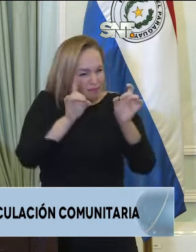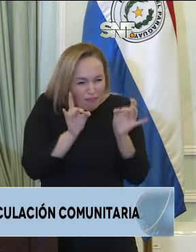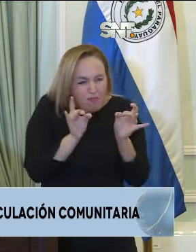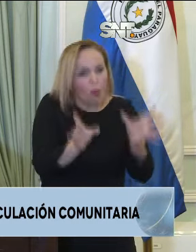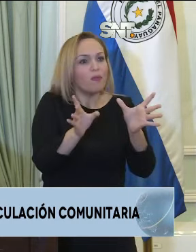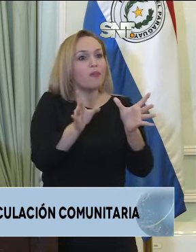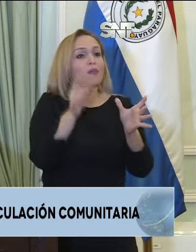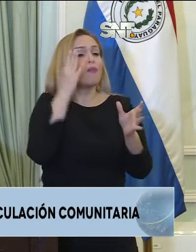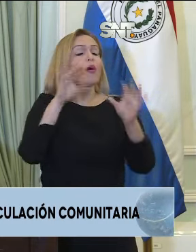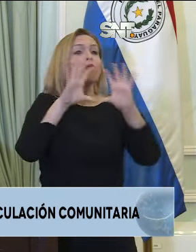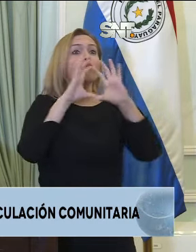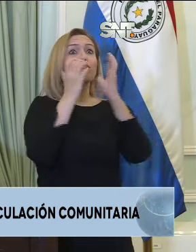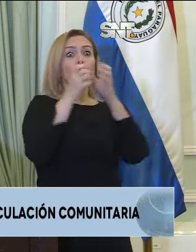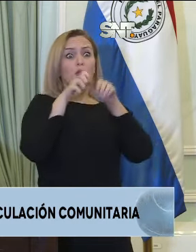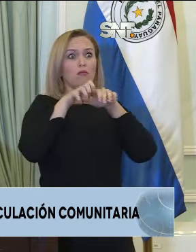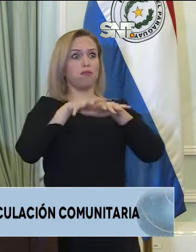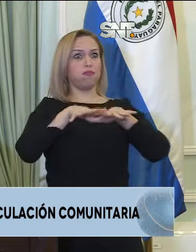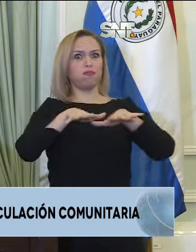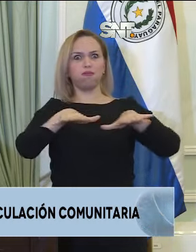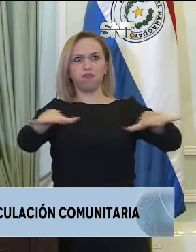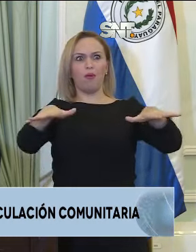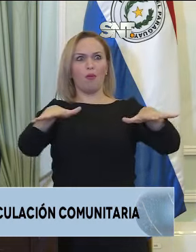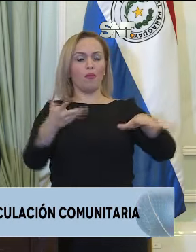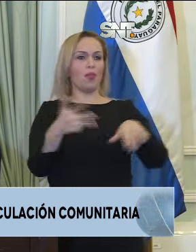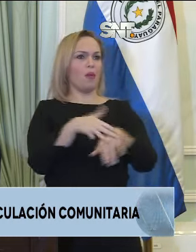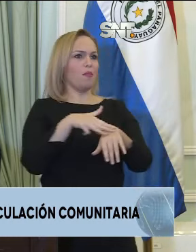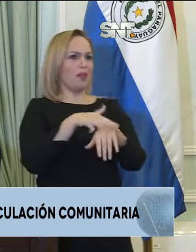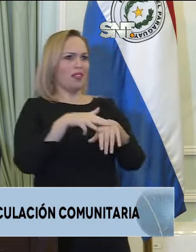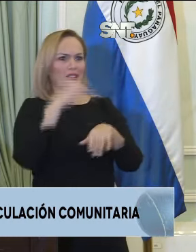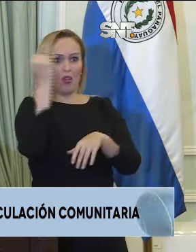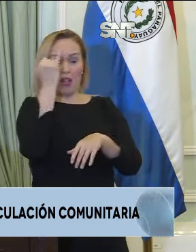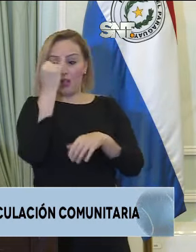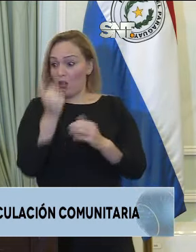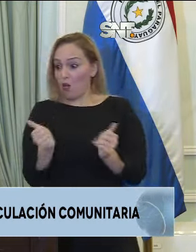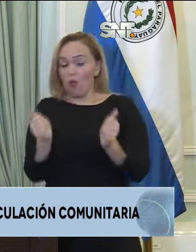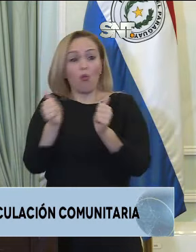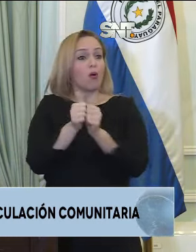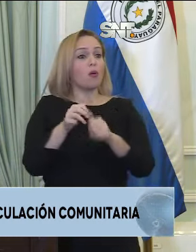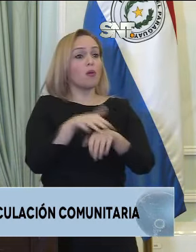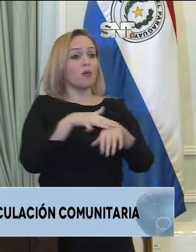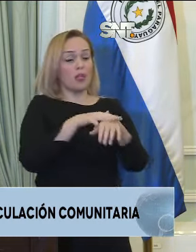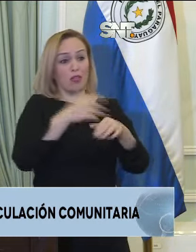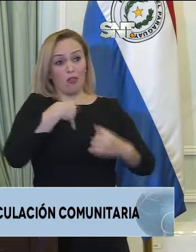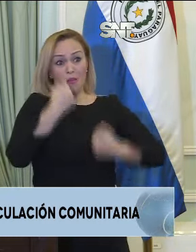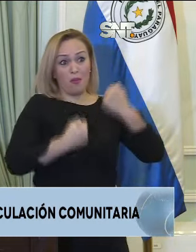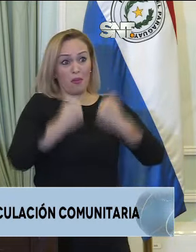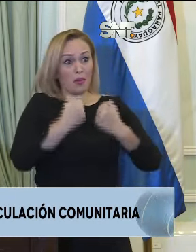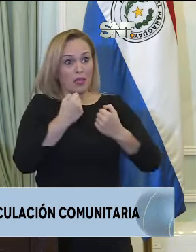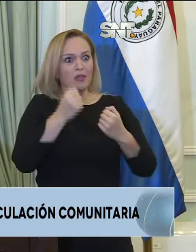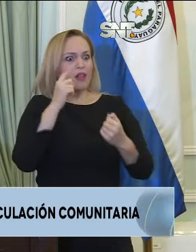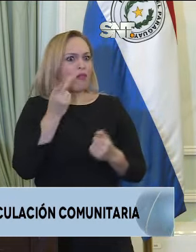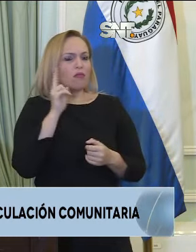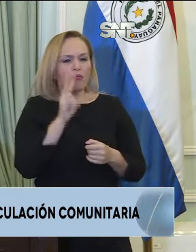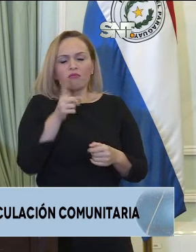causado en el mundo. El Ministerio del Interior, juntamente con el Ministerio de Industria y Comercio, alrededor